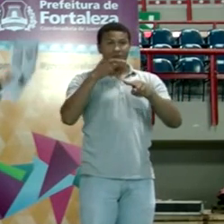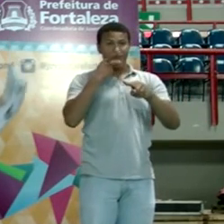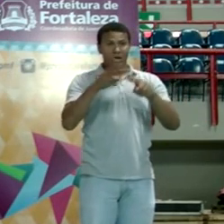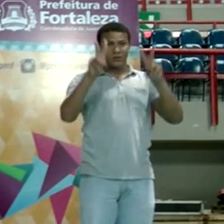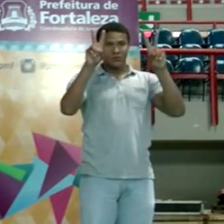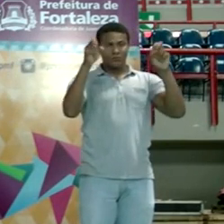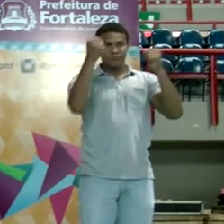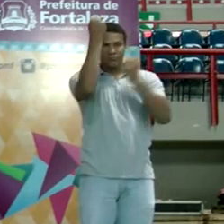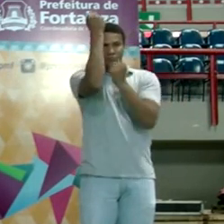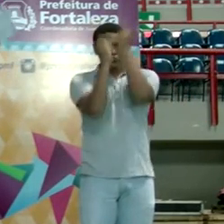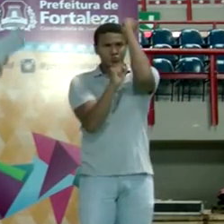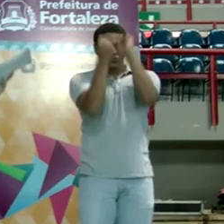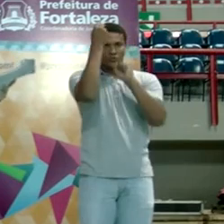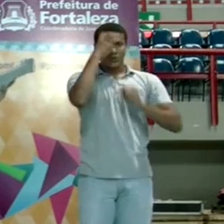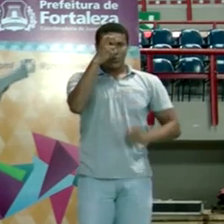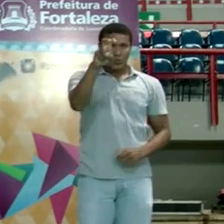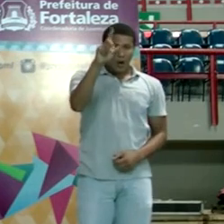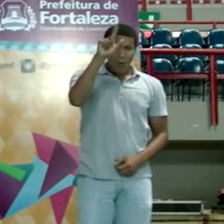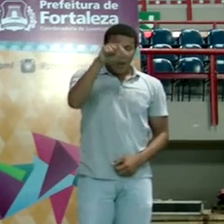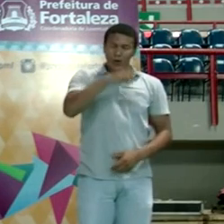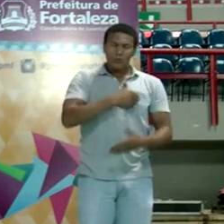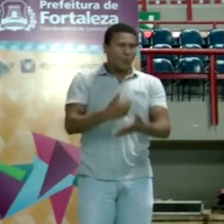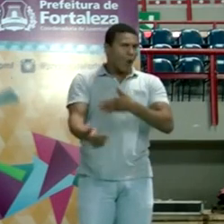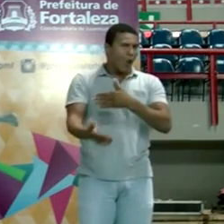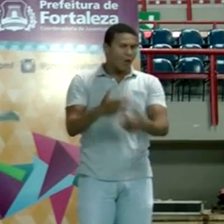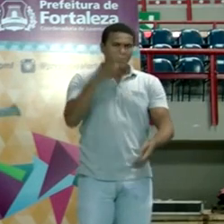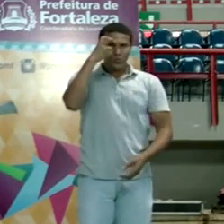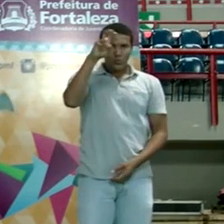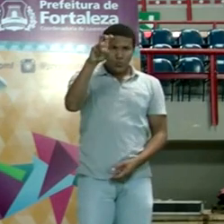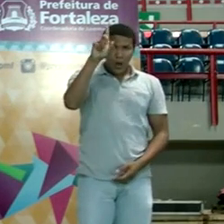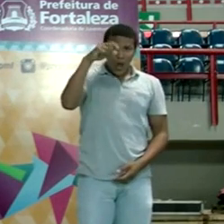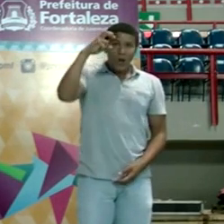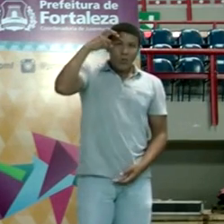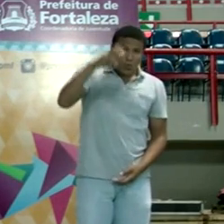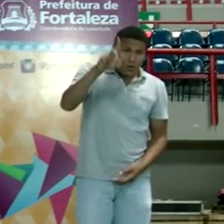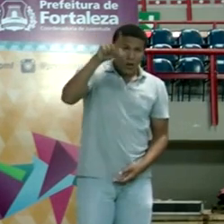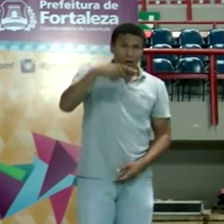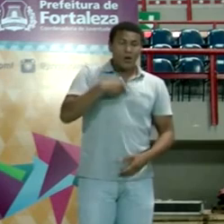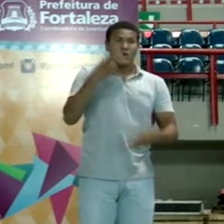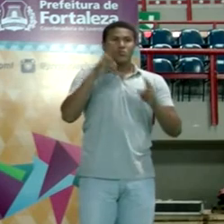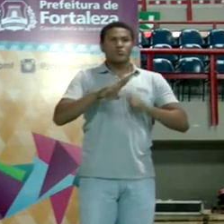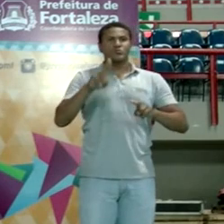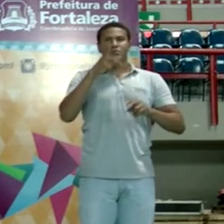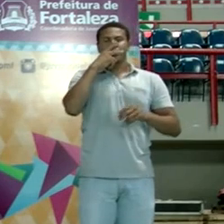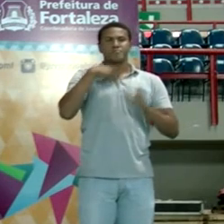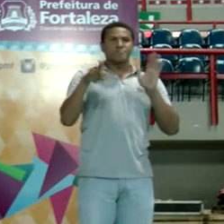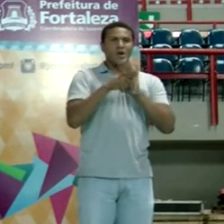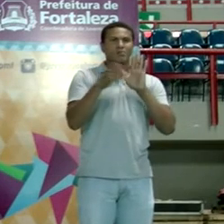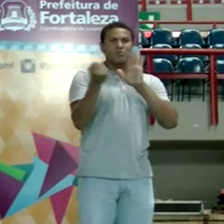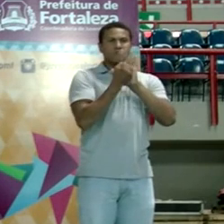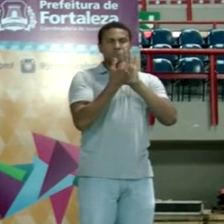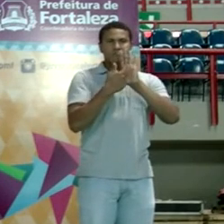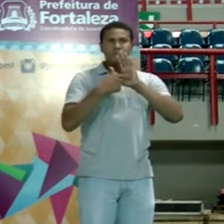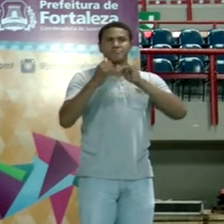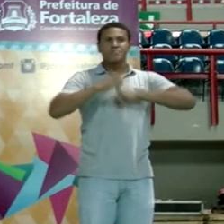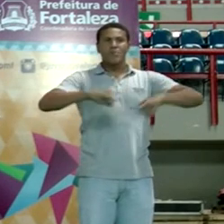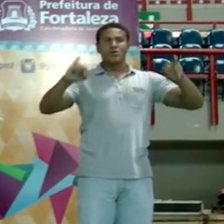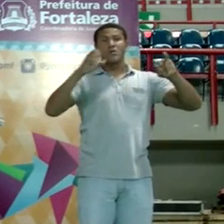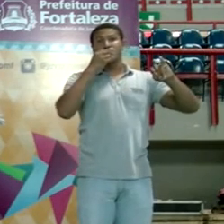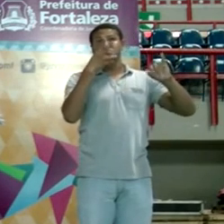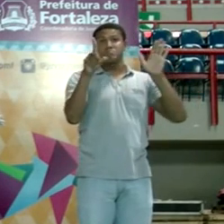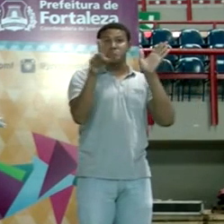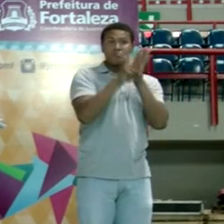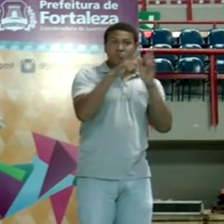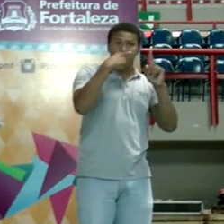as formas de cultura. Se usar a cultura para se construir uma imagem, seja ela positiva